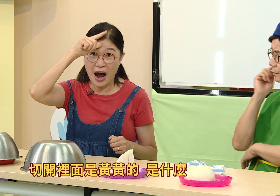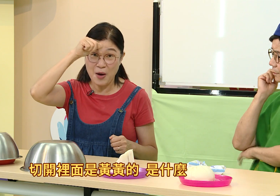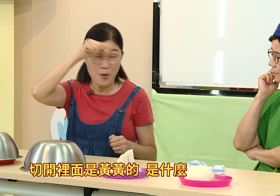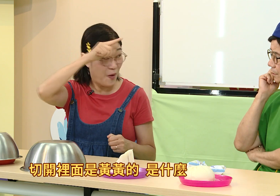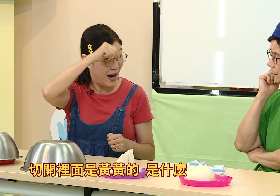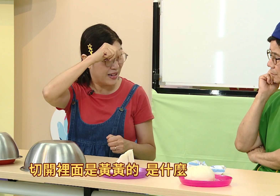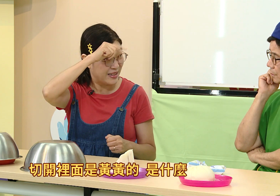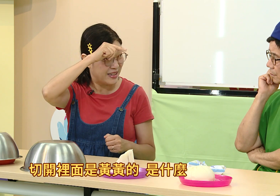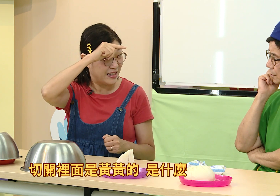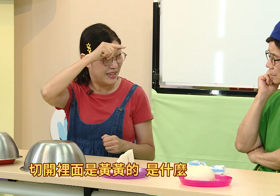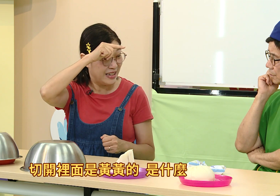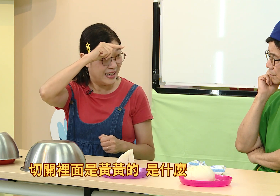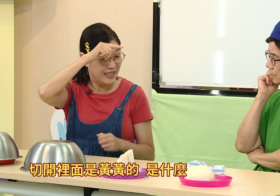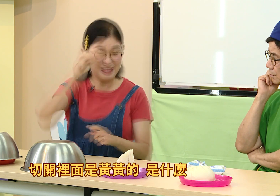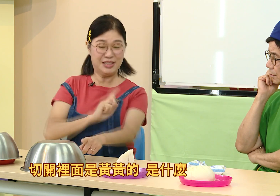黃的是什麼